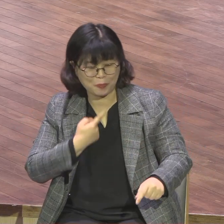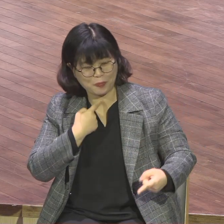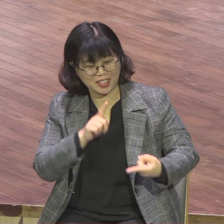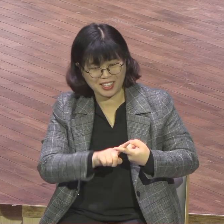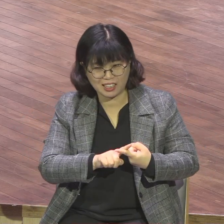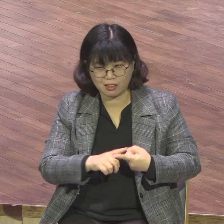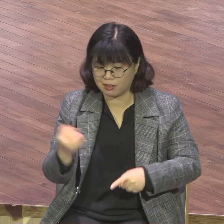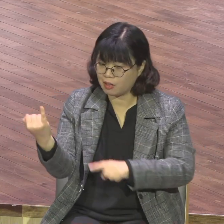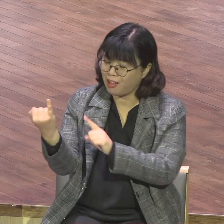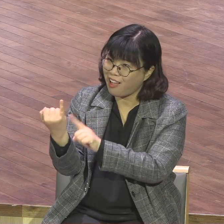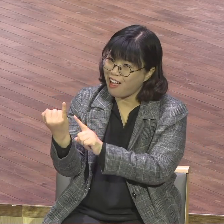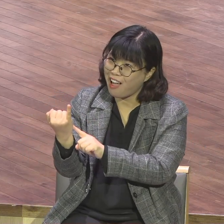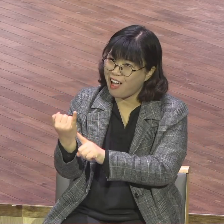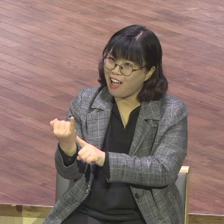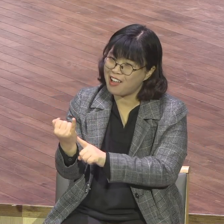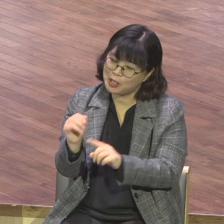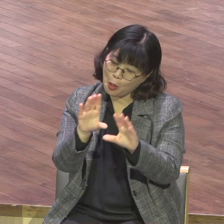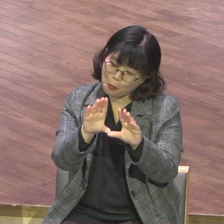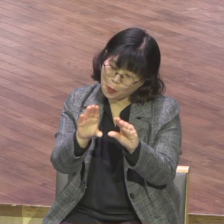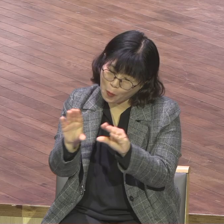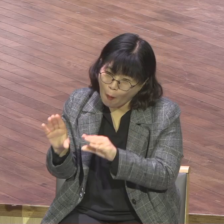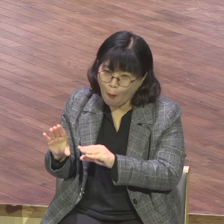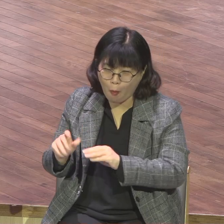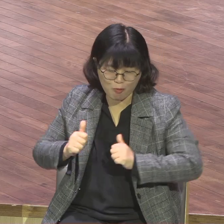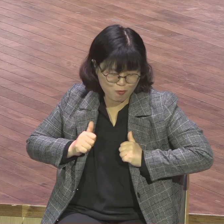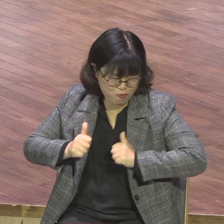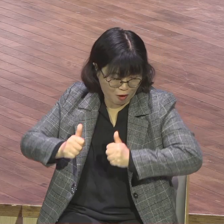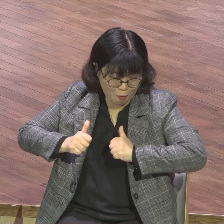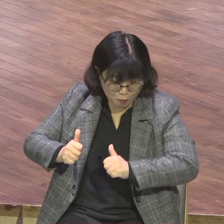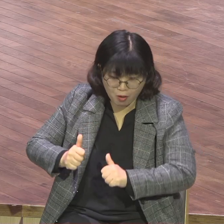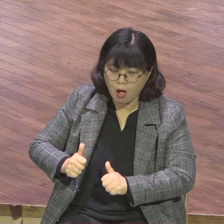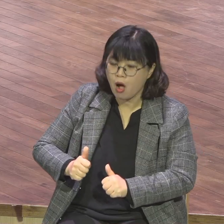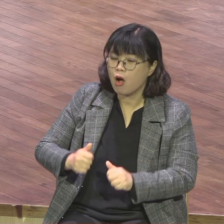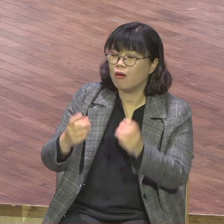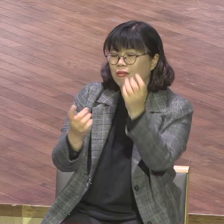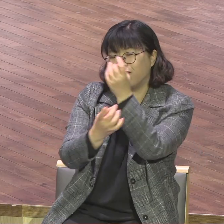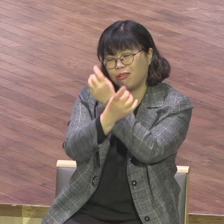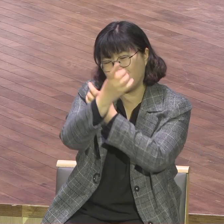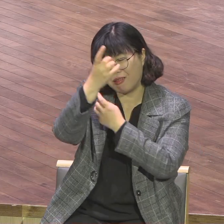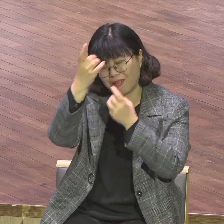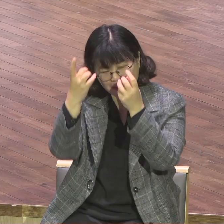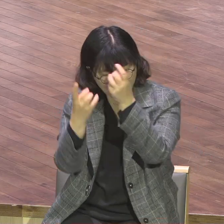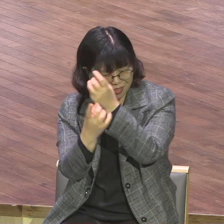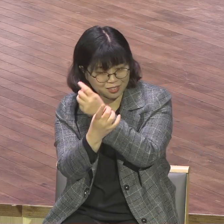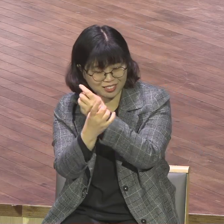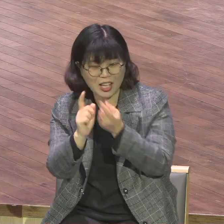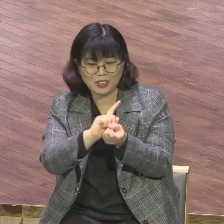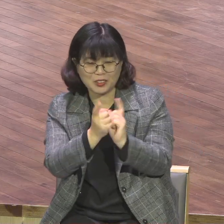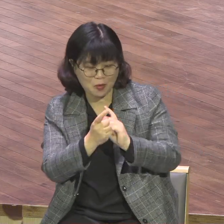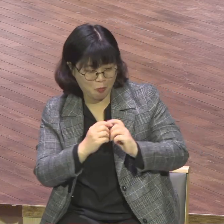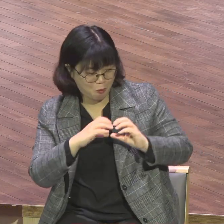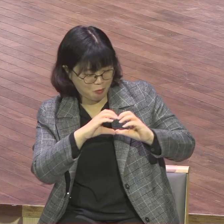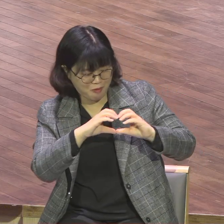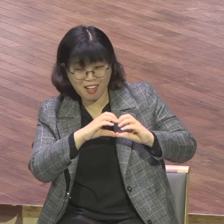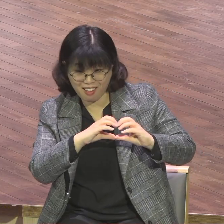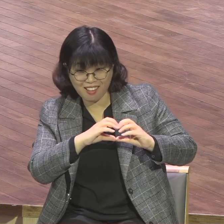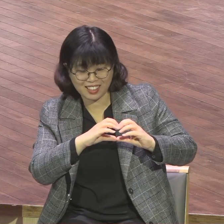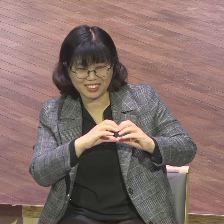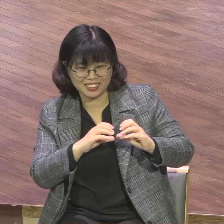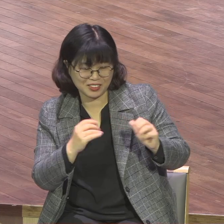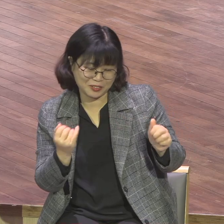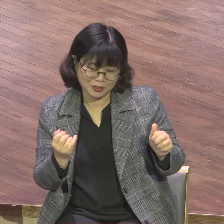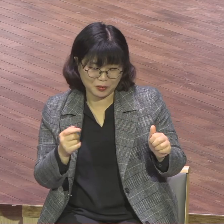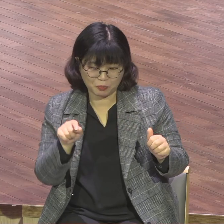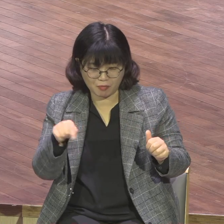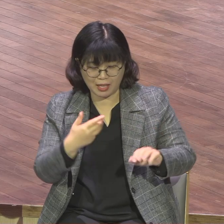자상함과 부지런함에 흠뻑 빠졌어요. 그래서 둘이 이